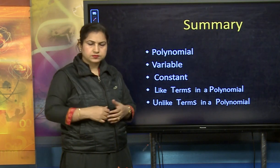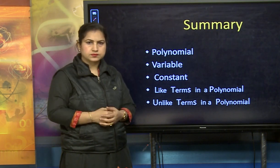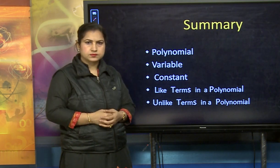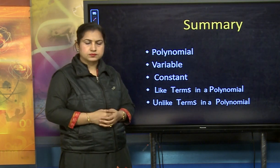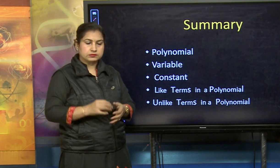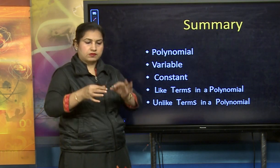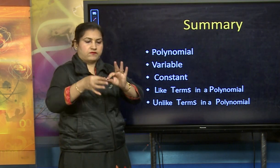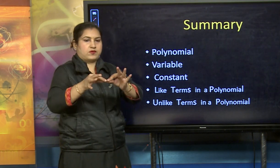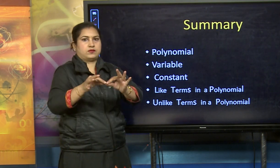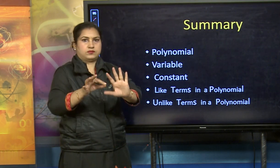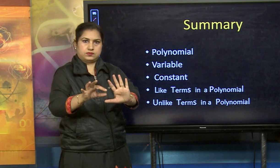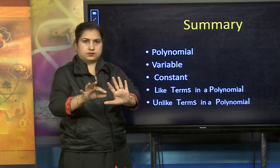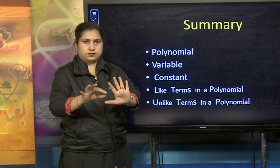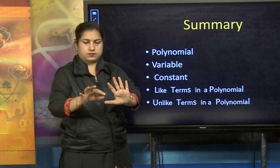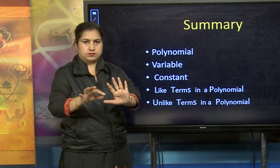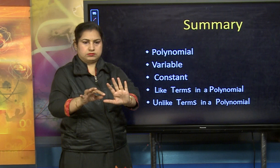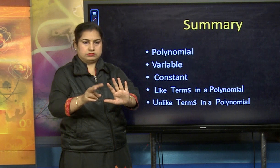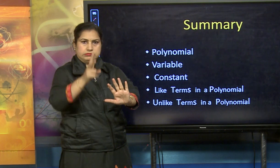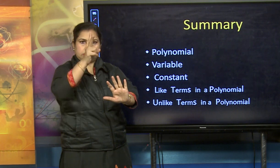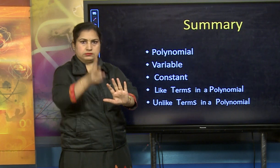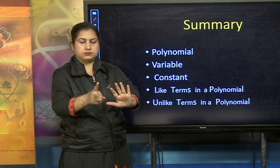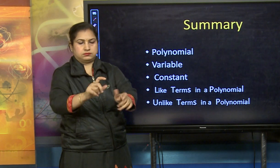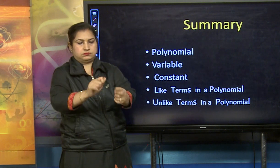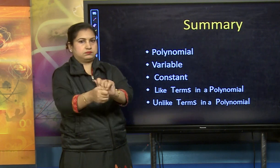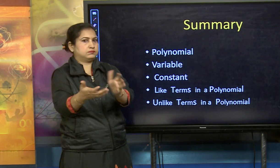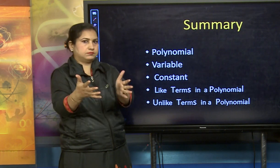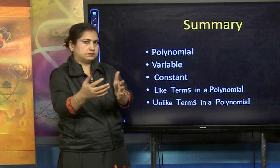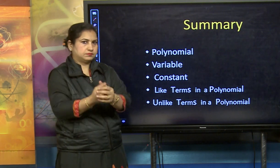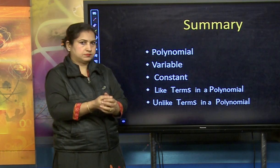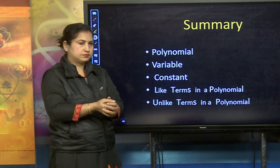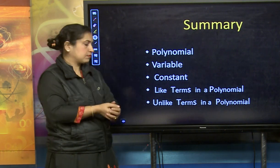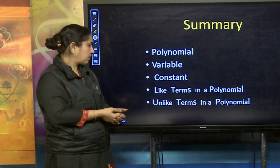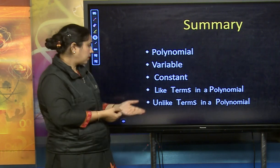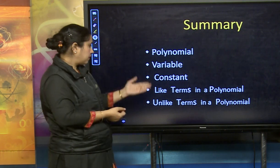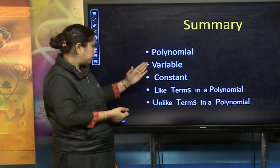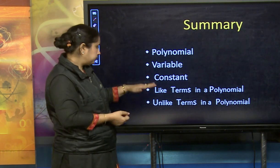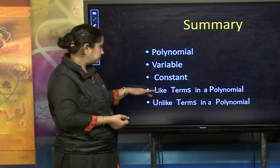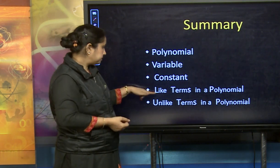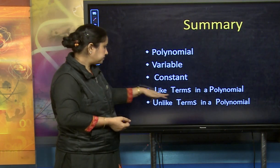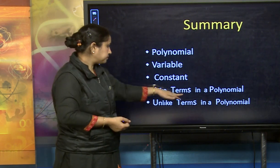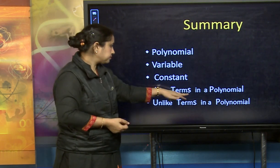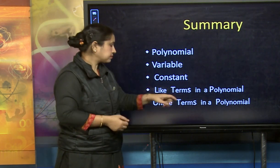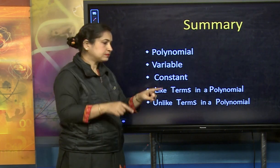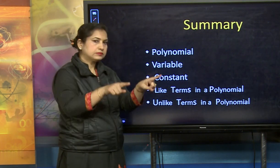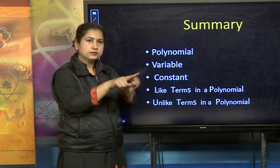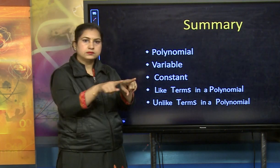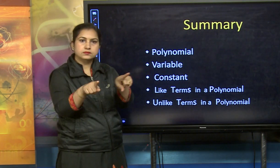कि फिक्स वैल्यूज होती है जो बदलती नहीं है ए कांस्टेंट के बाद लाइक टाइम्स